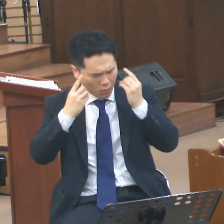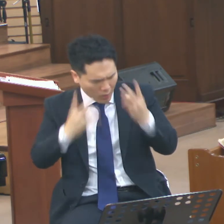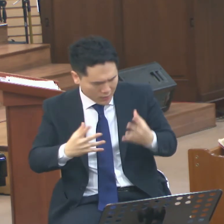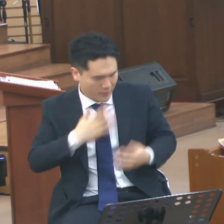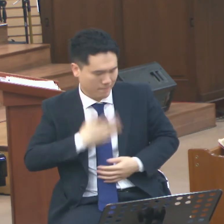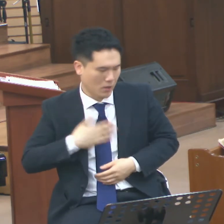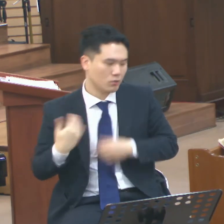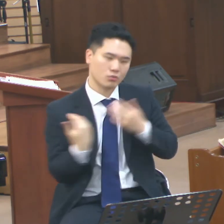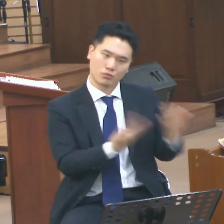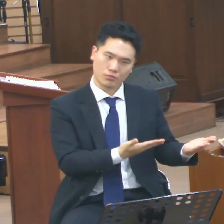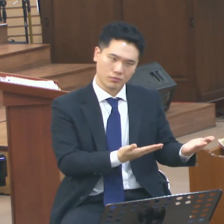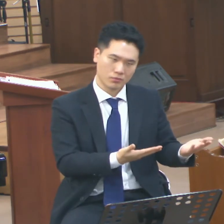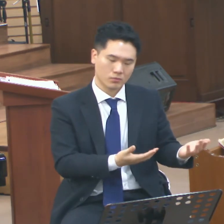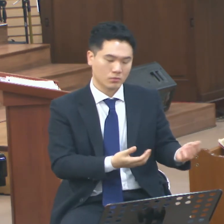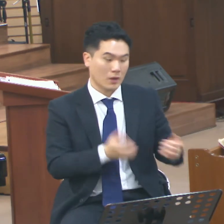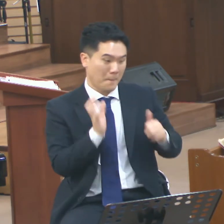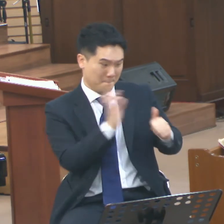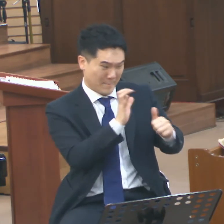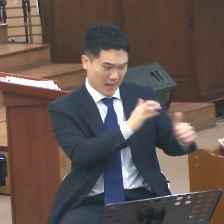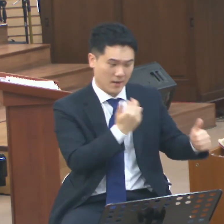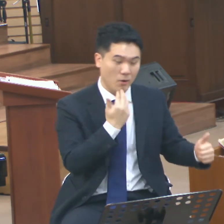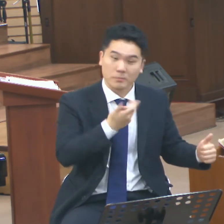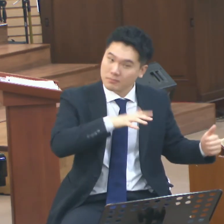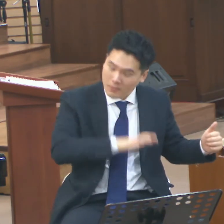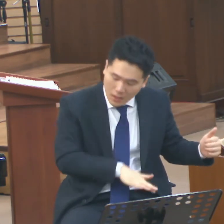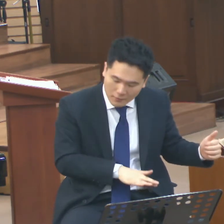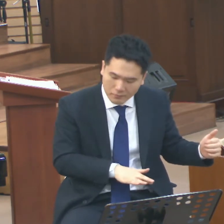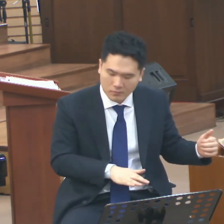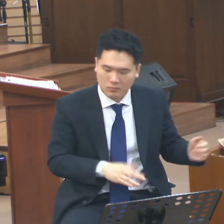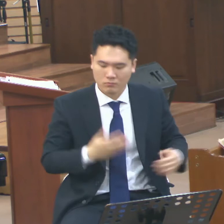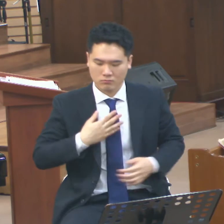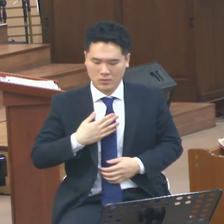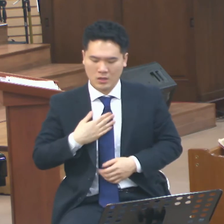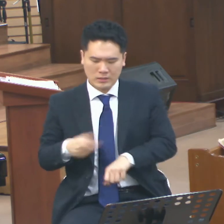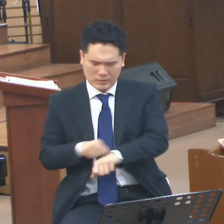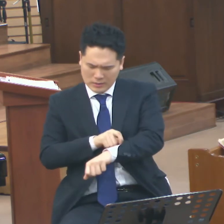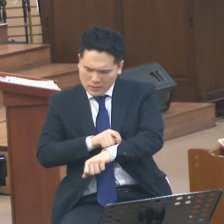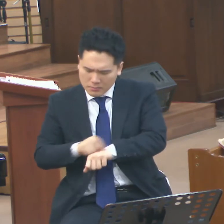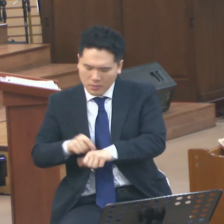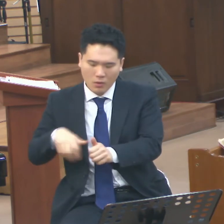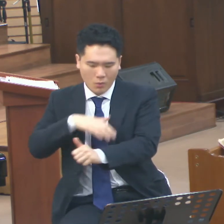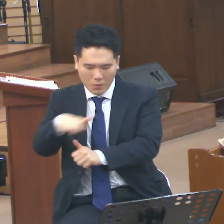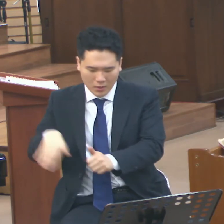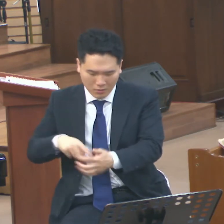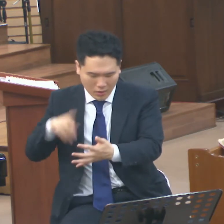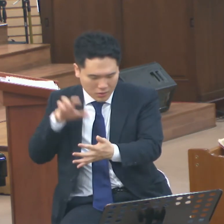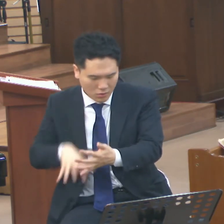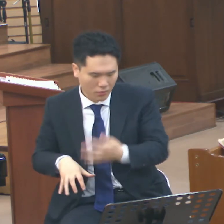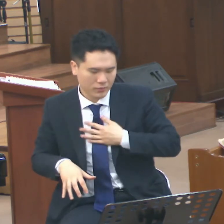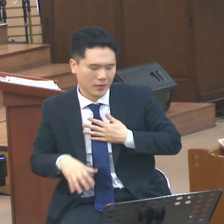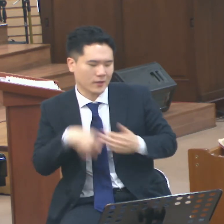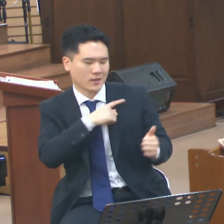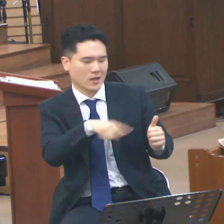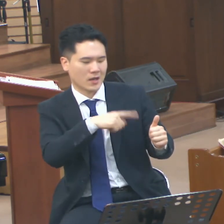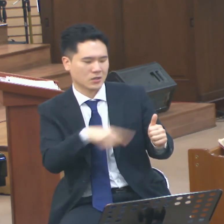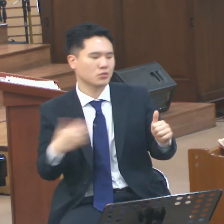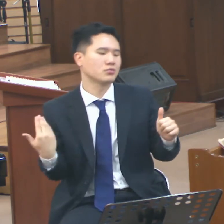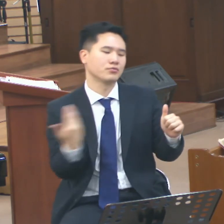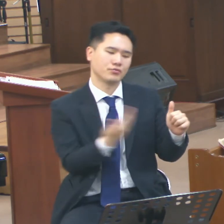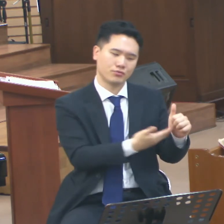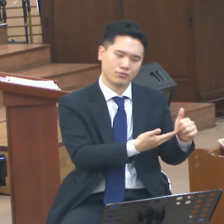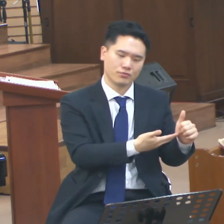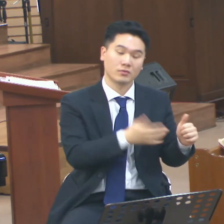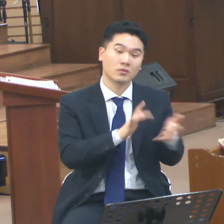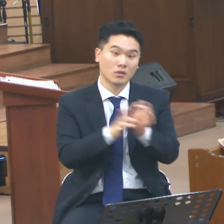주지 않으면서도 자신이 독특한 환경에서 자신의 가르침을 줄 수 있는 지혜가 예수님께